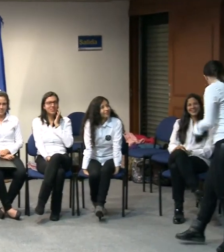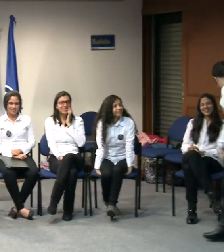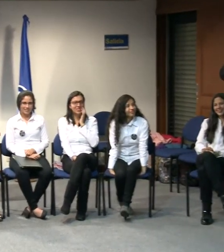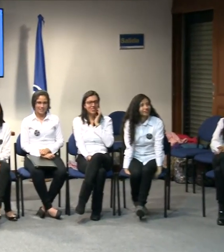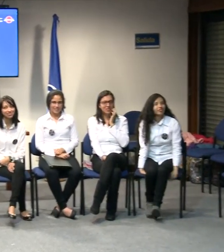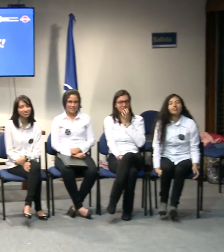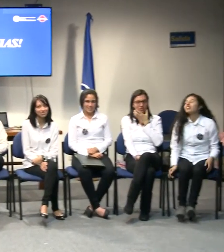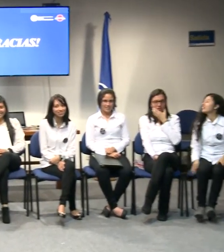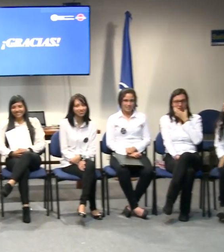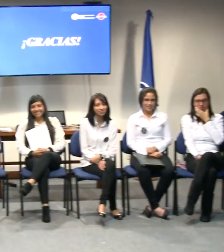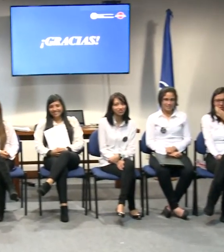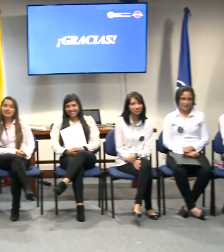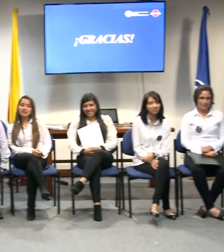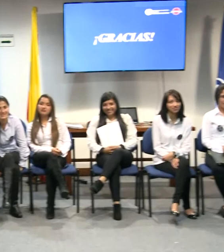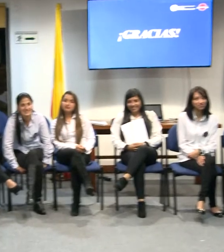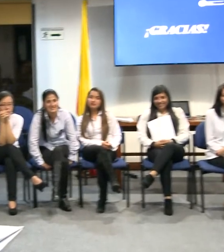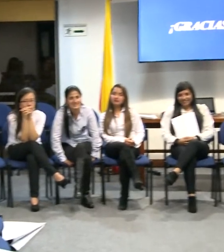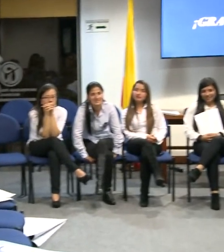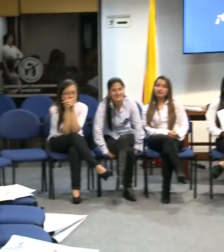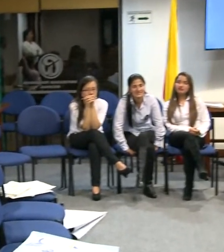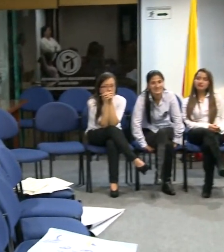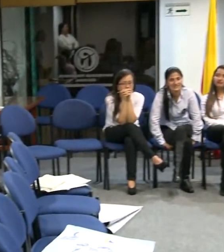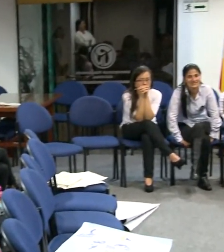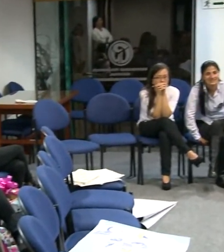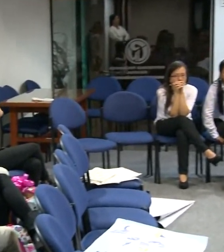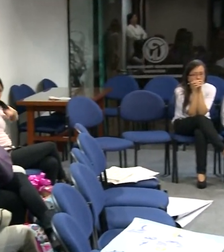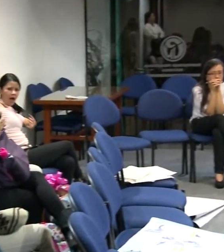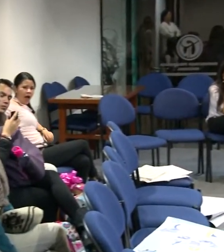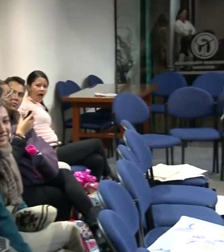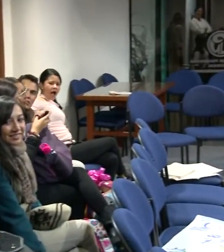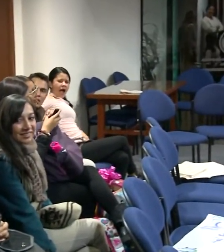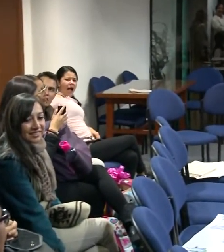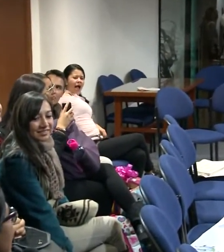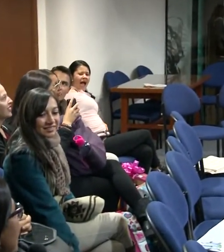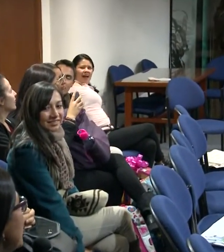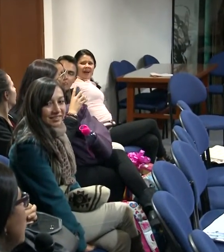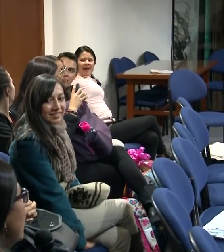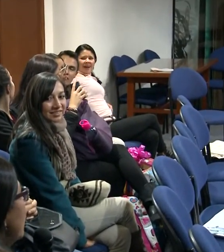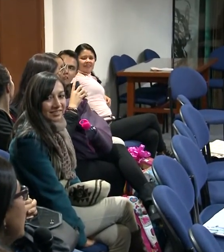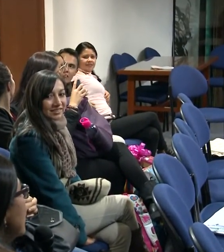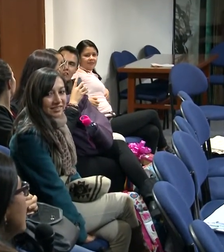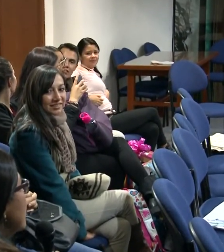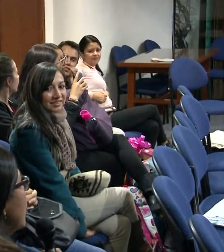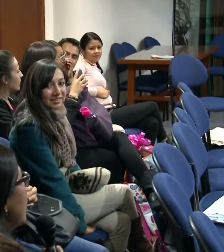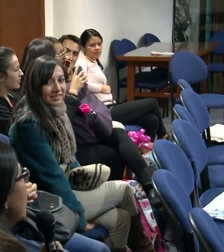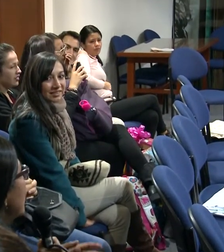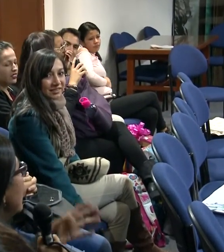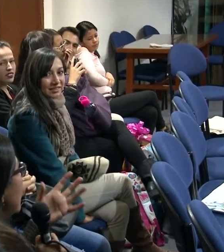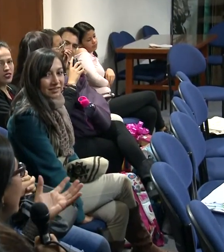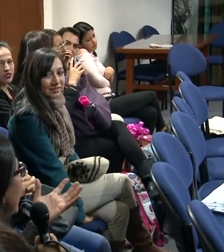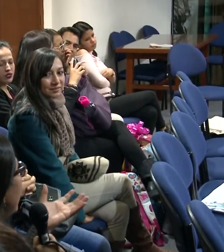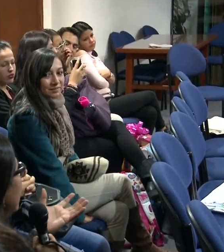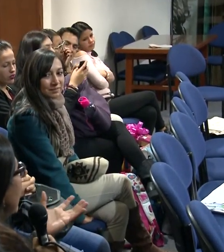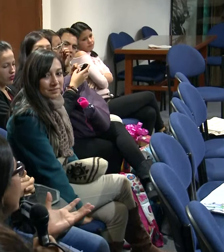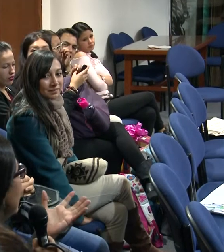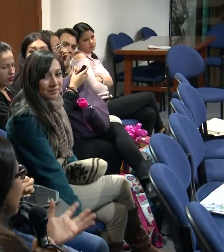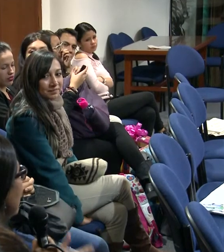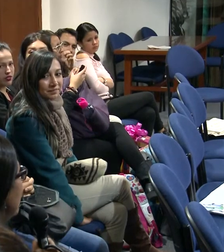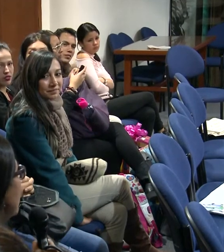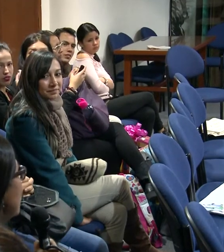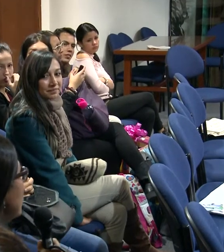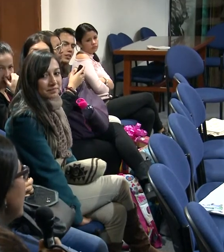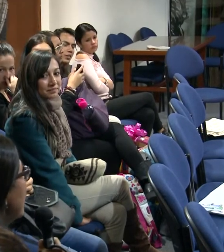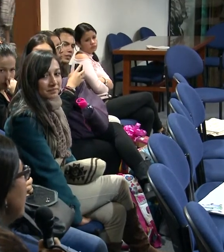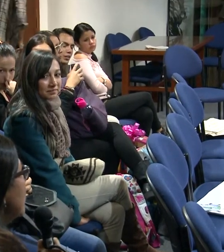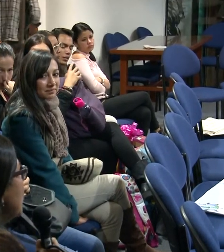comunicación. Entiendo el escenario, digamos, eso a veces nos pasa. Pienso que como resaltaban ahorita, trabajar tantas